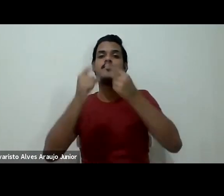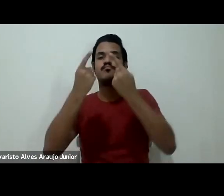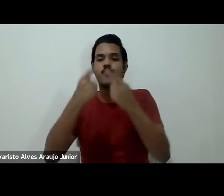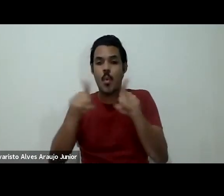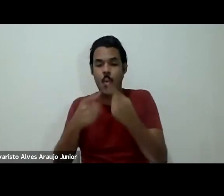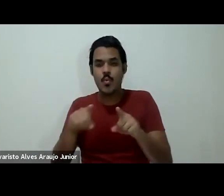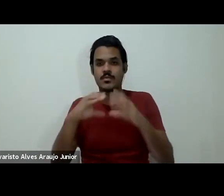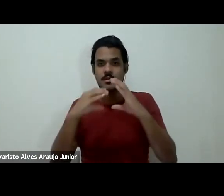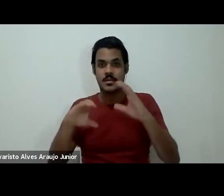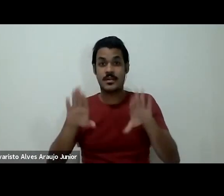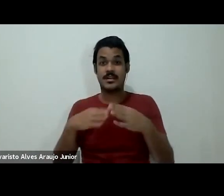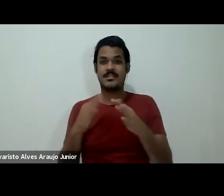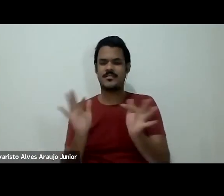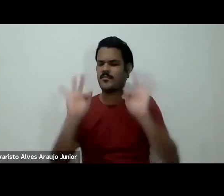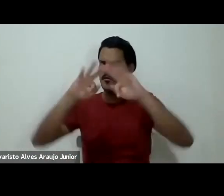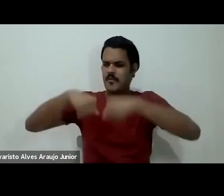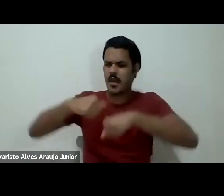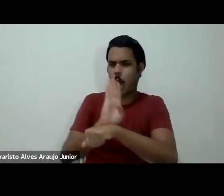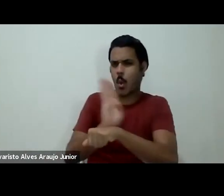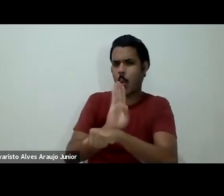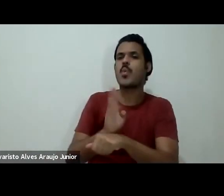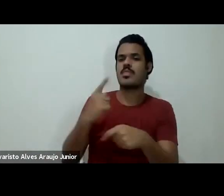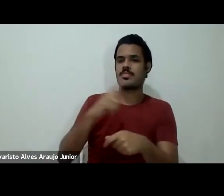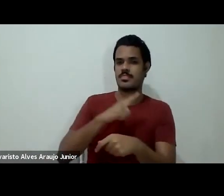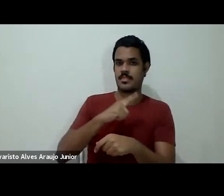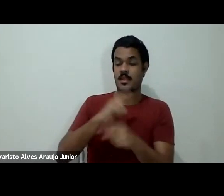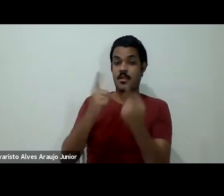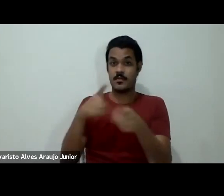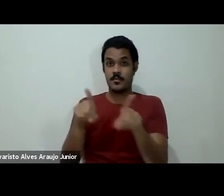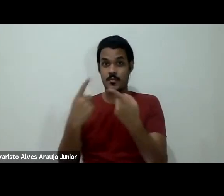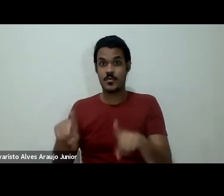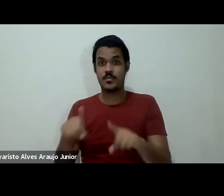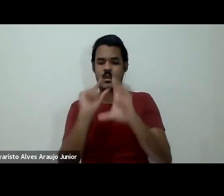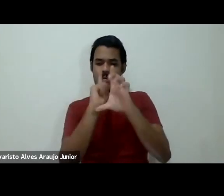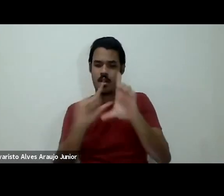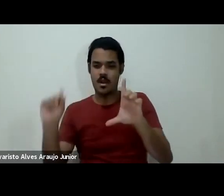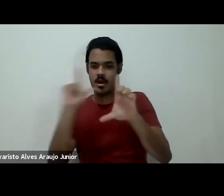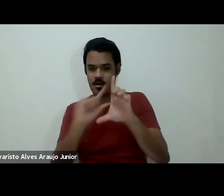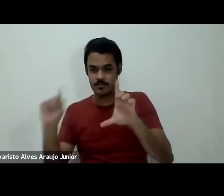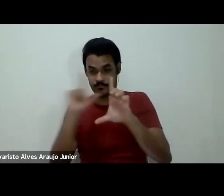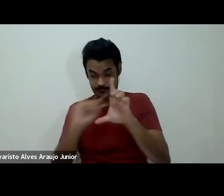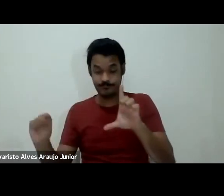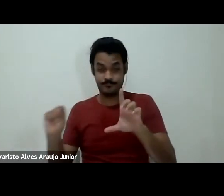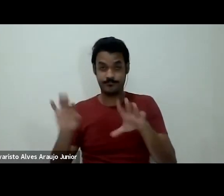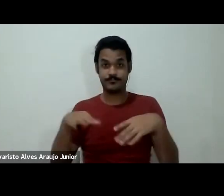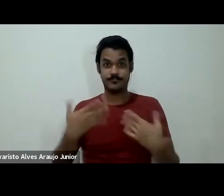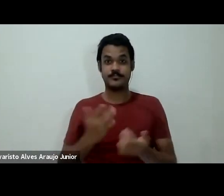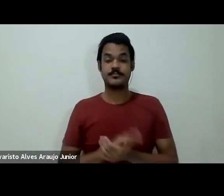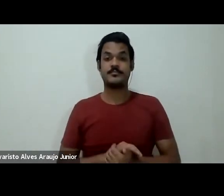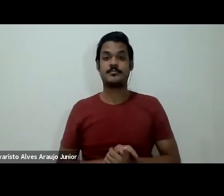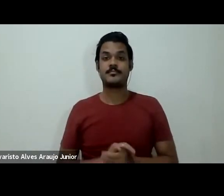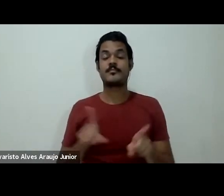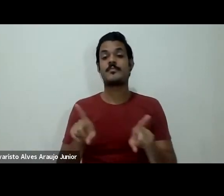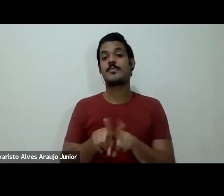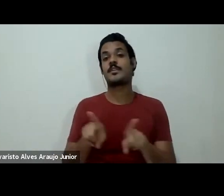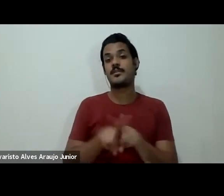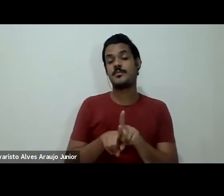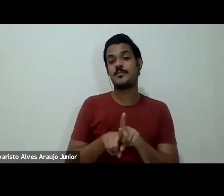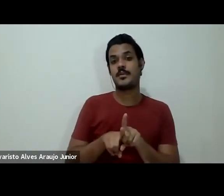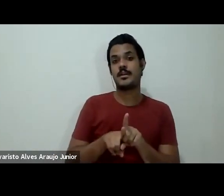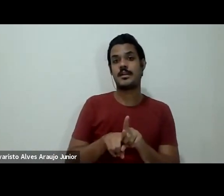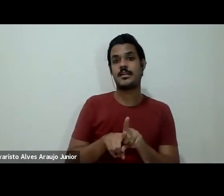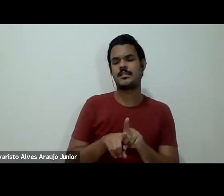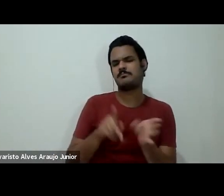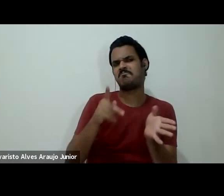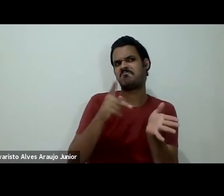belíssima que tem no final, a tradução, a legenda foi legendada, toda a letra da música, e não foi exatamente